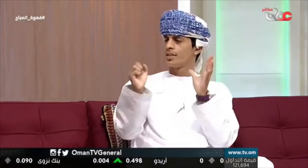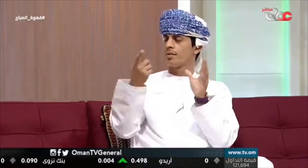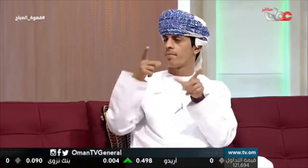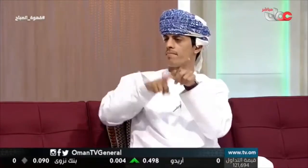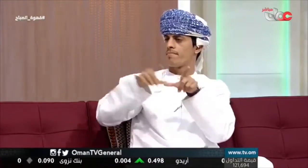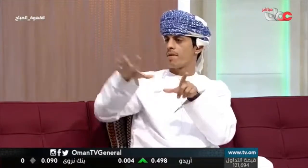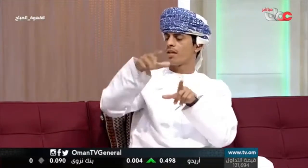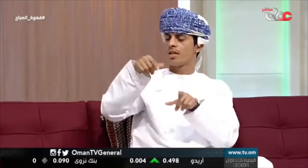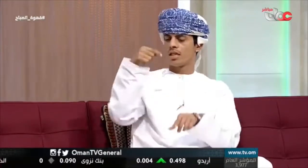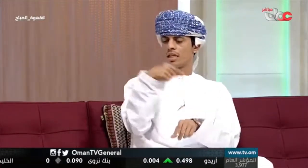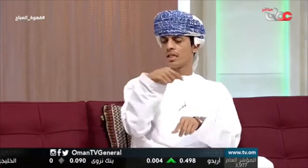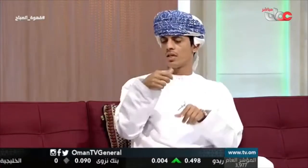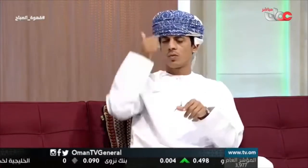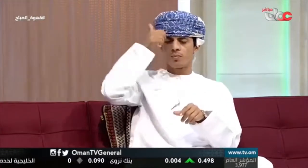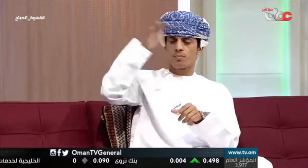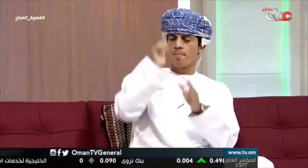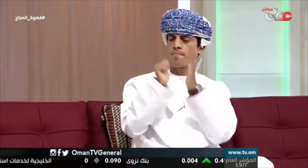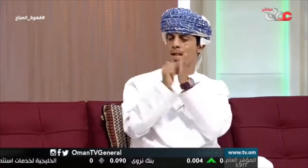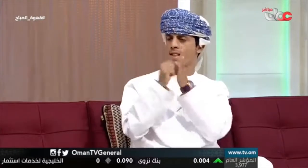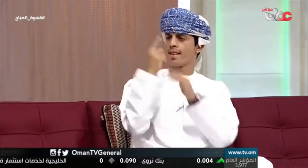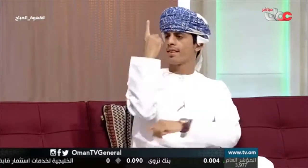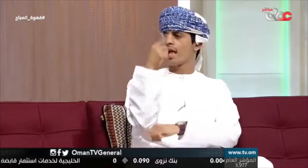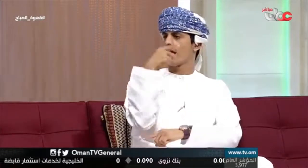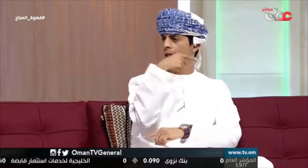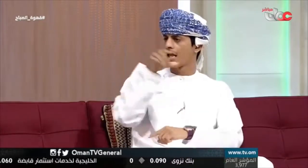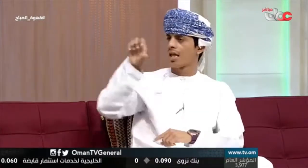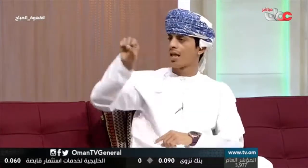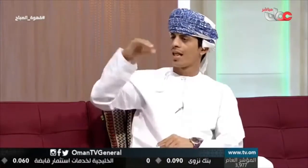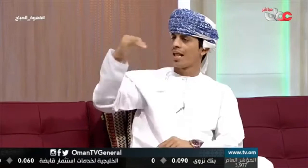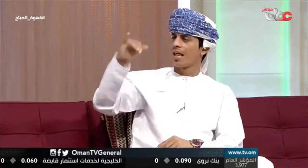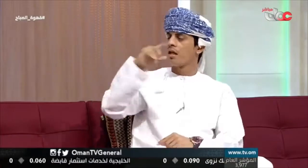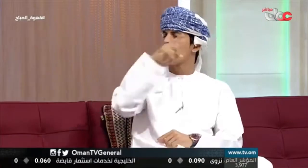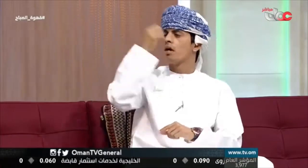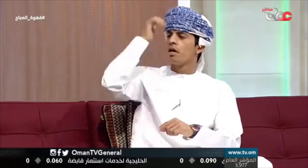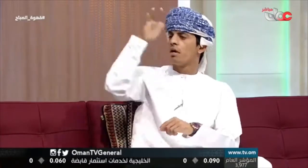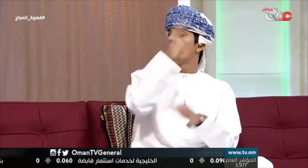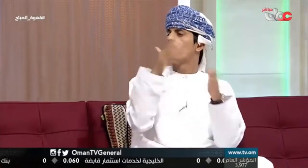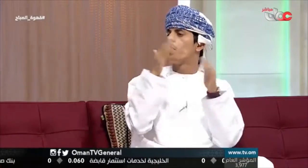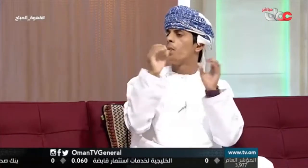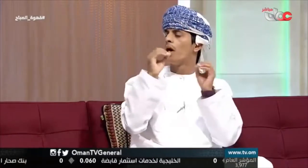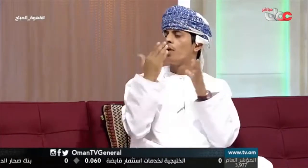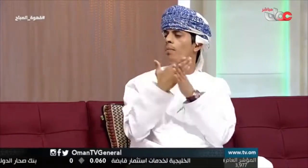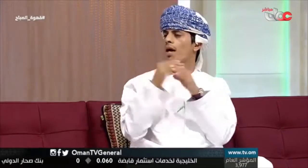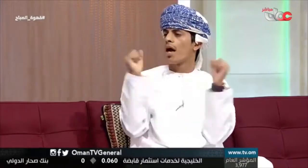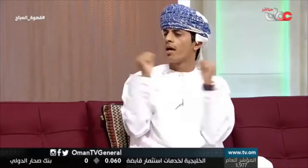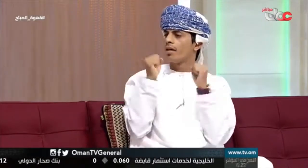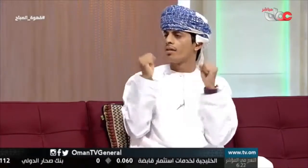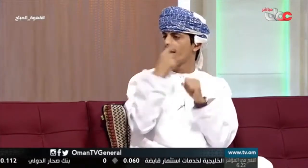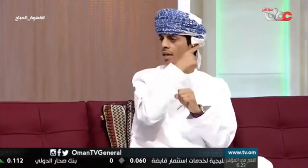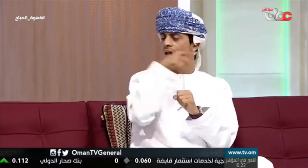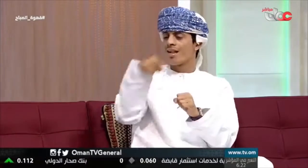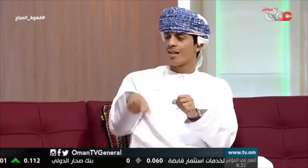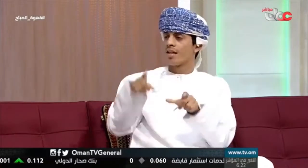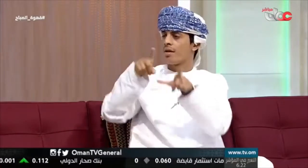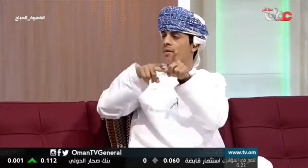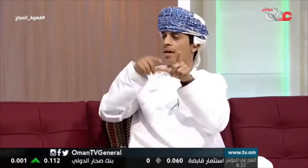طبعا بالنسبة للشجر في الصحم أيضا وجود جبال،